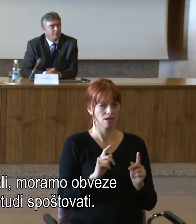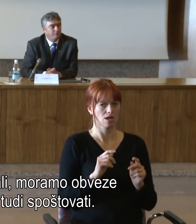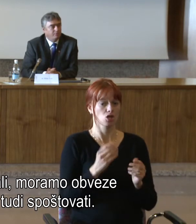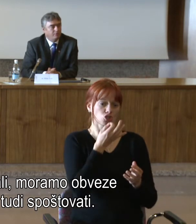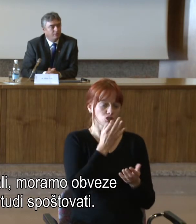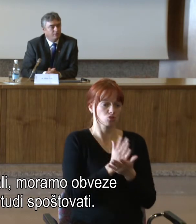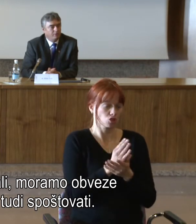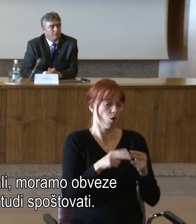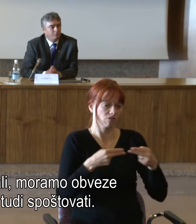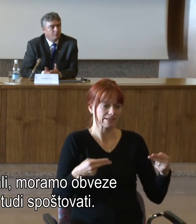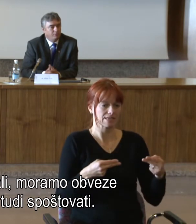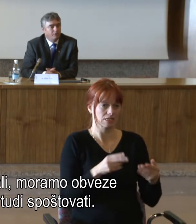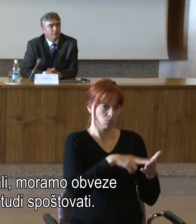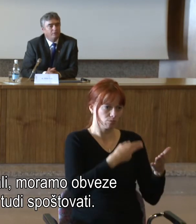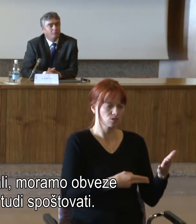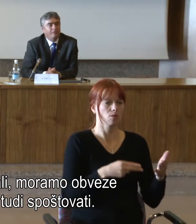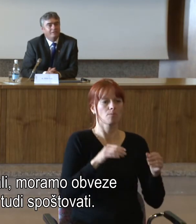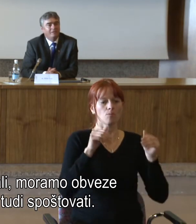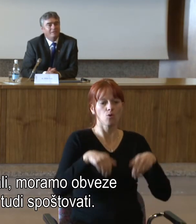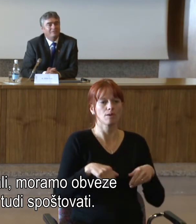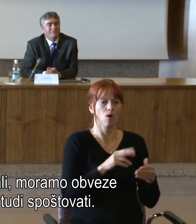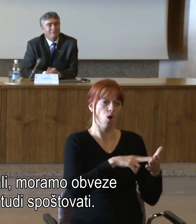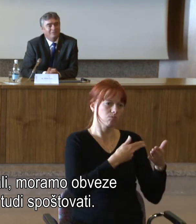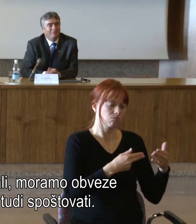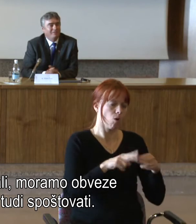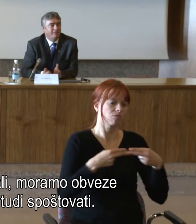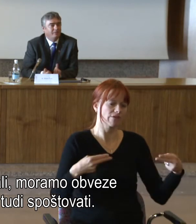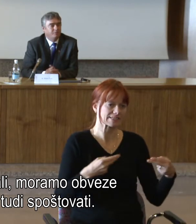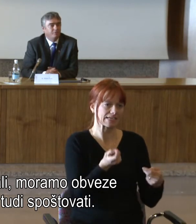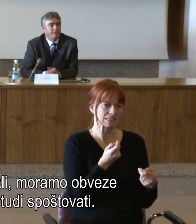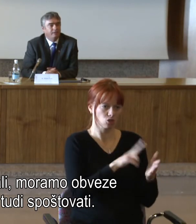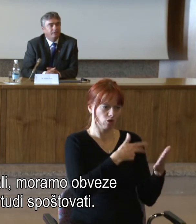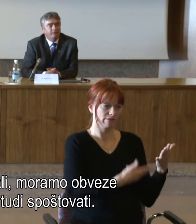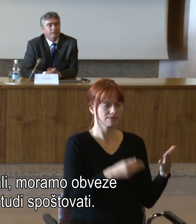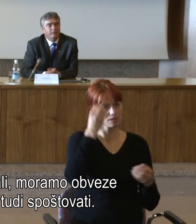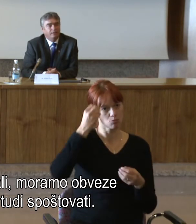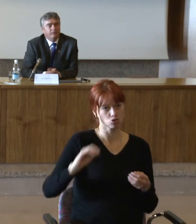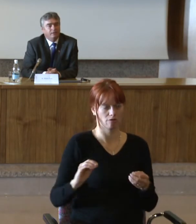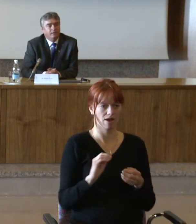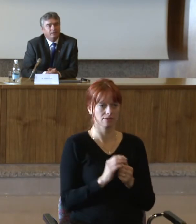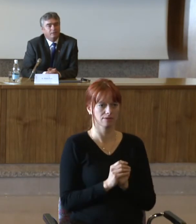s podpisom, moramo tudi obveze iz konvencije spoštovati.